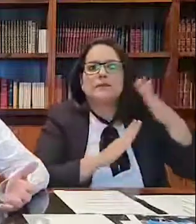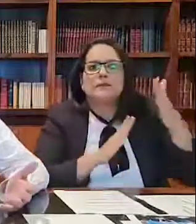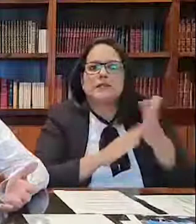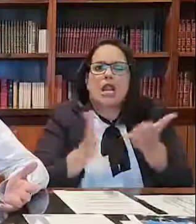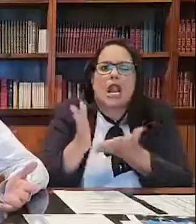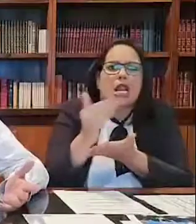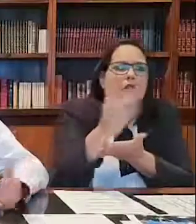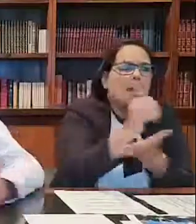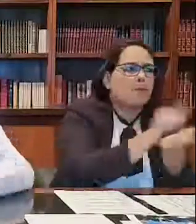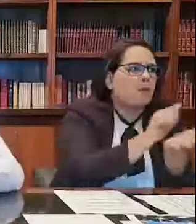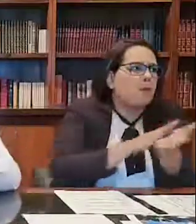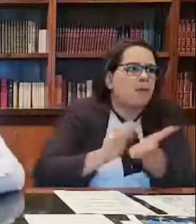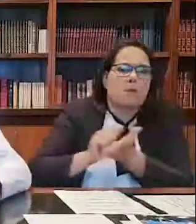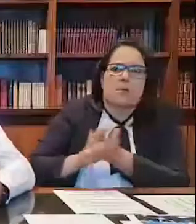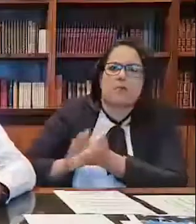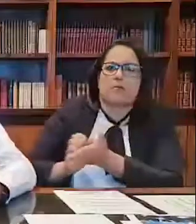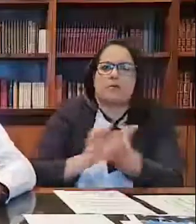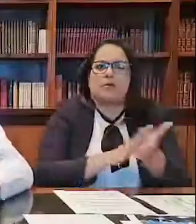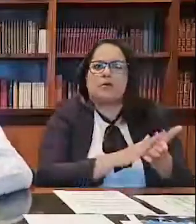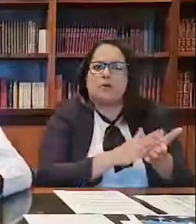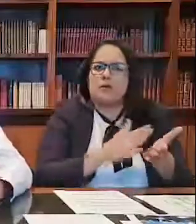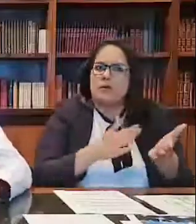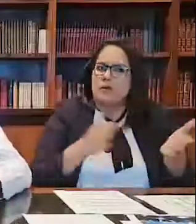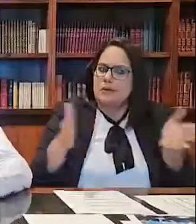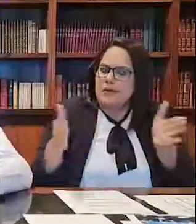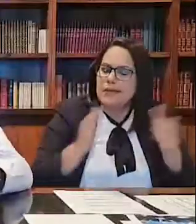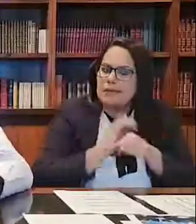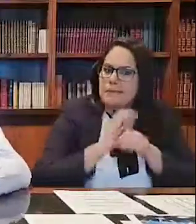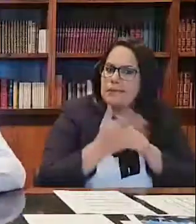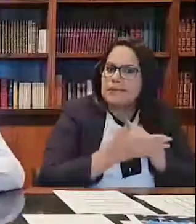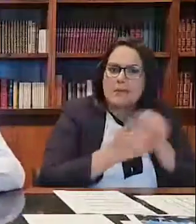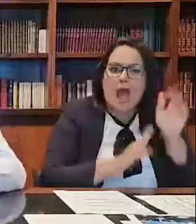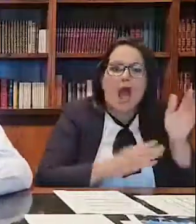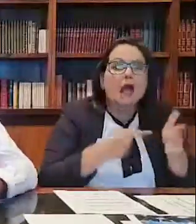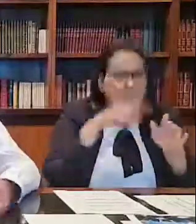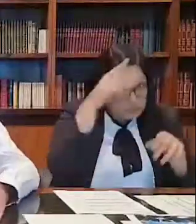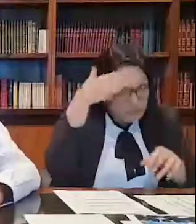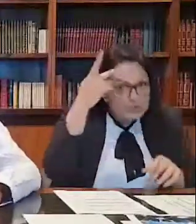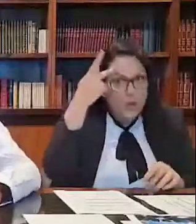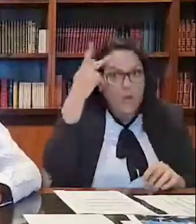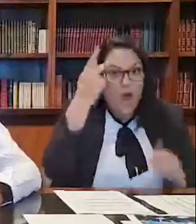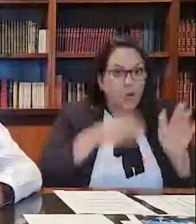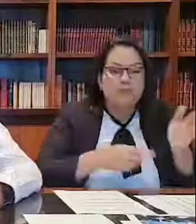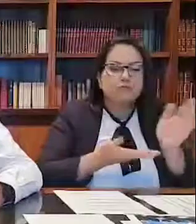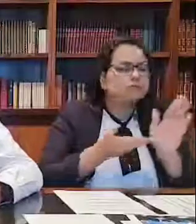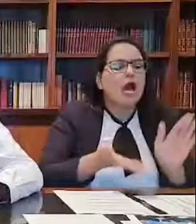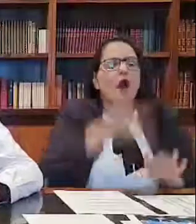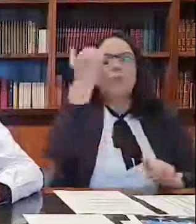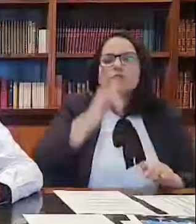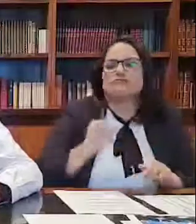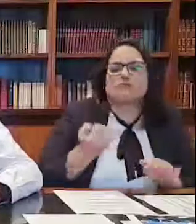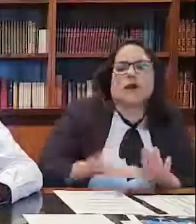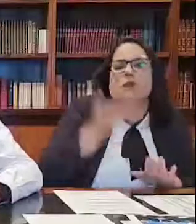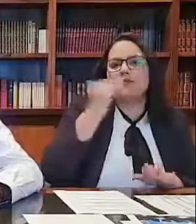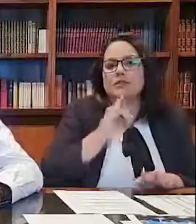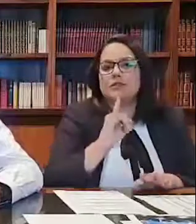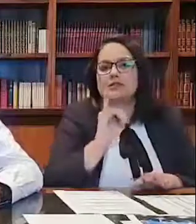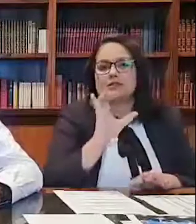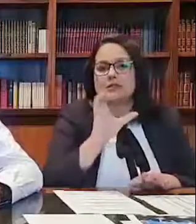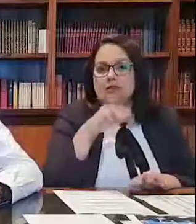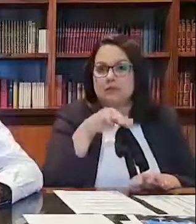o governo de São Paulo durante a podem nem aumentou o e semestre para cima de tudo seu estado